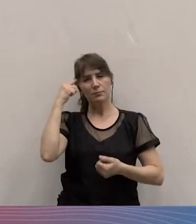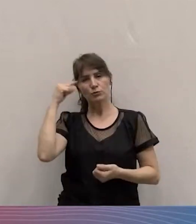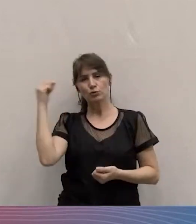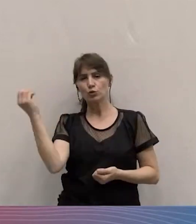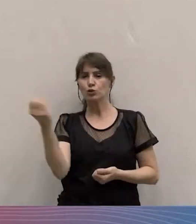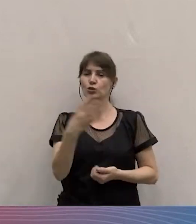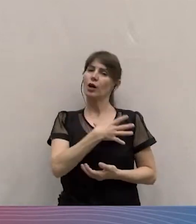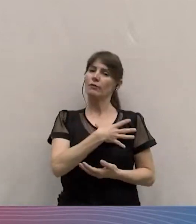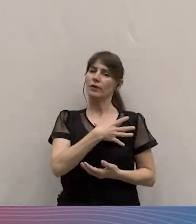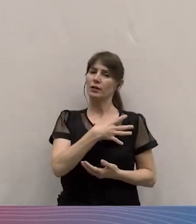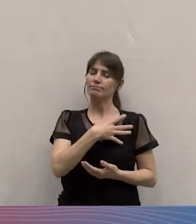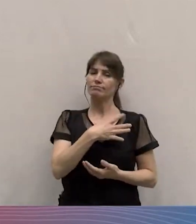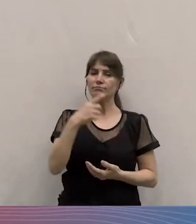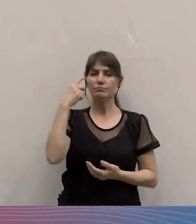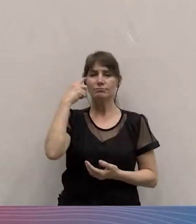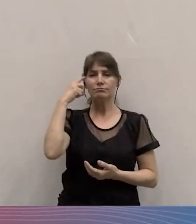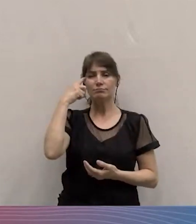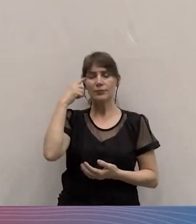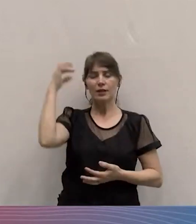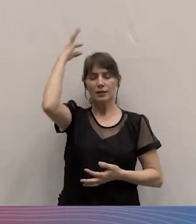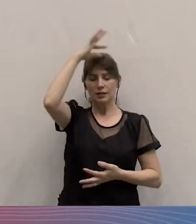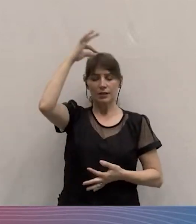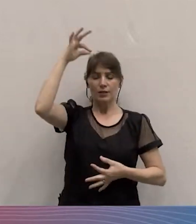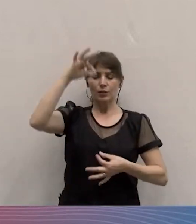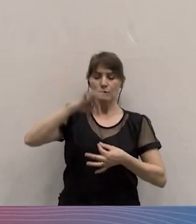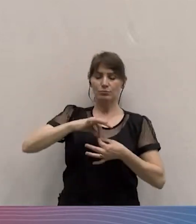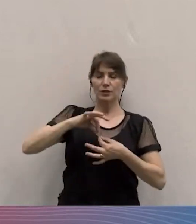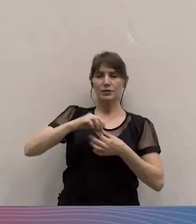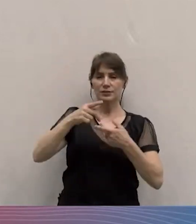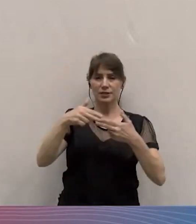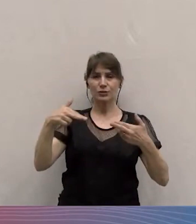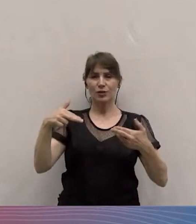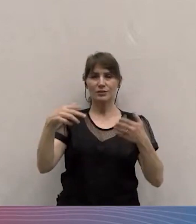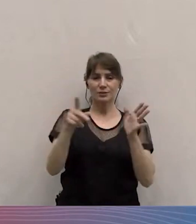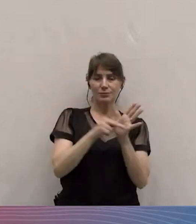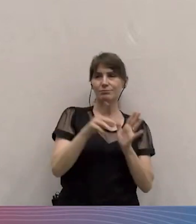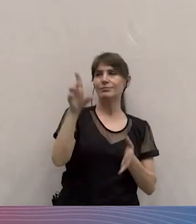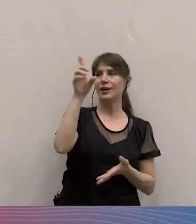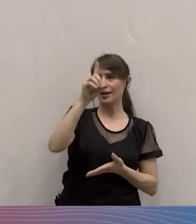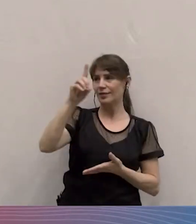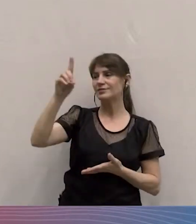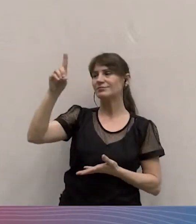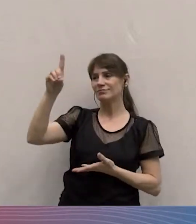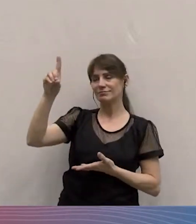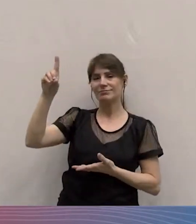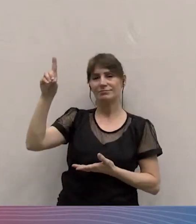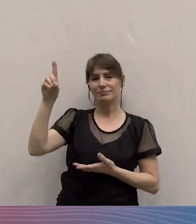mente cogita das coisas do Espírito, cogita das coisas de Deus.